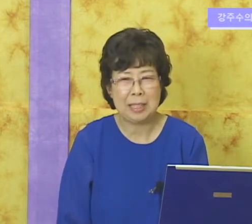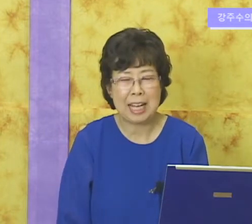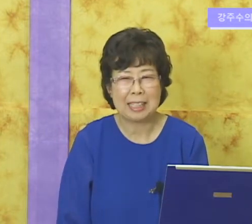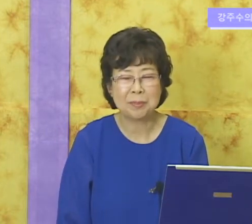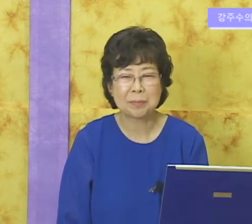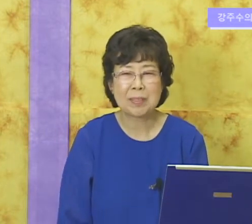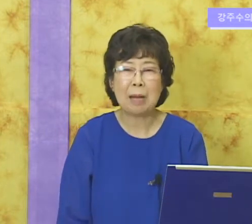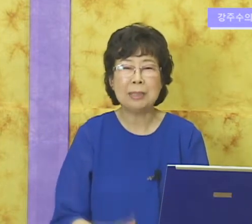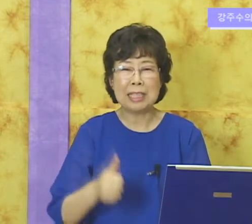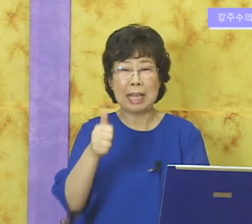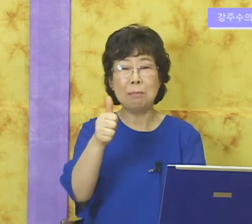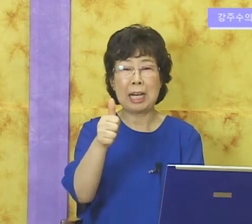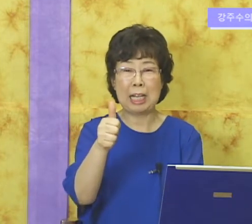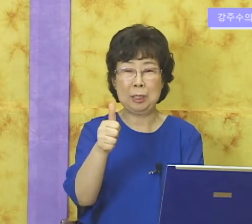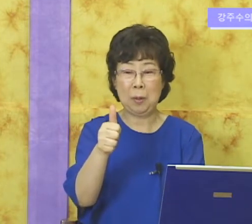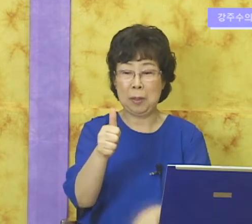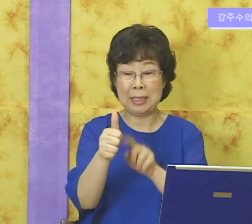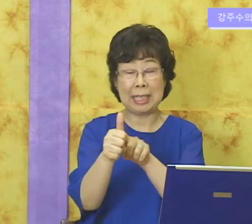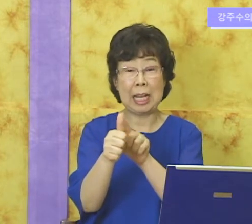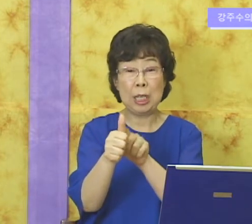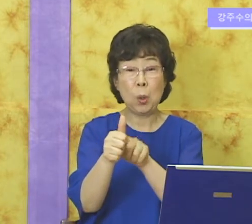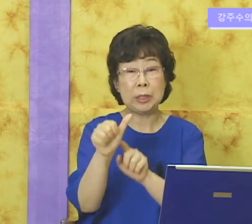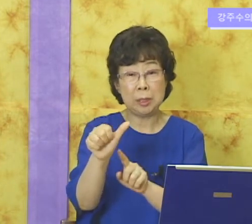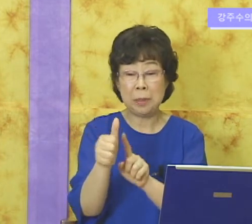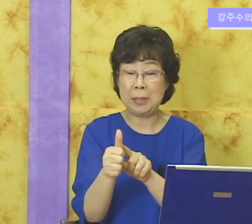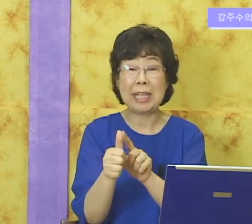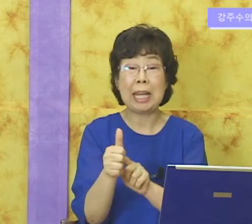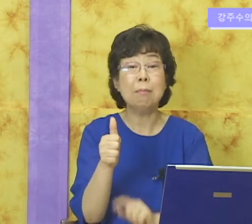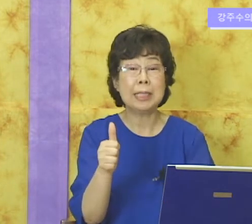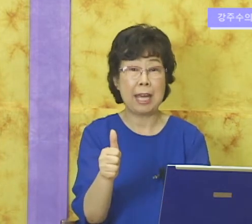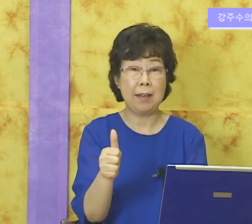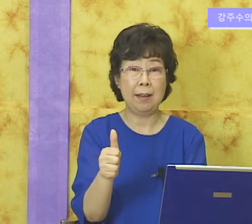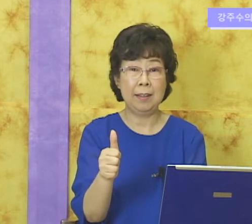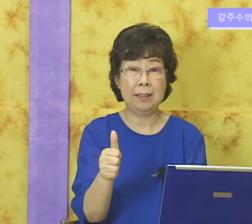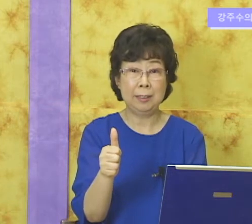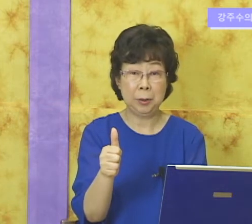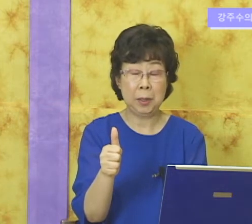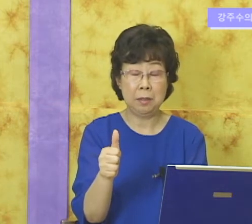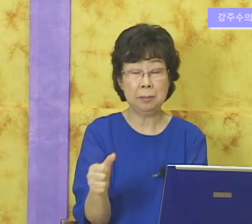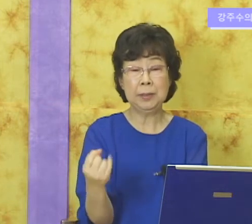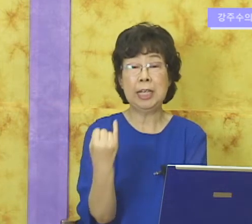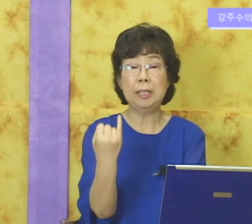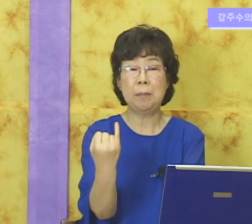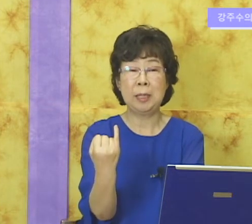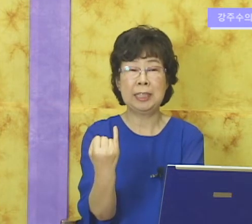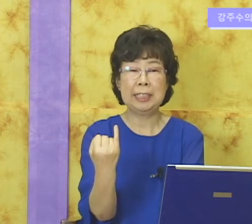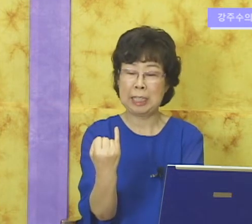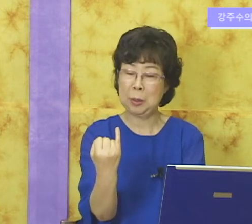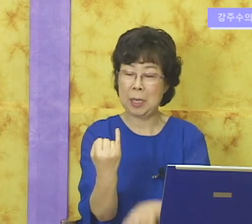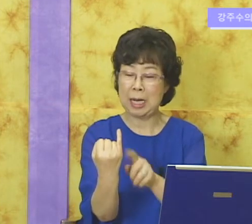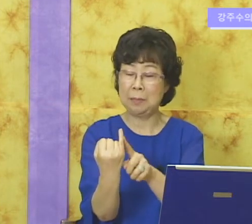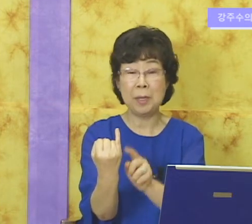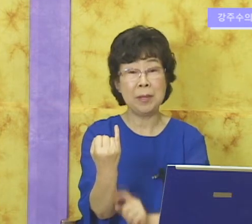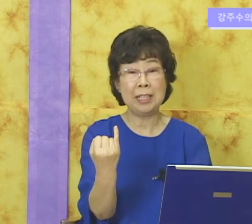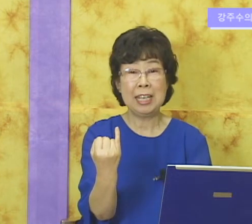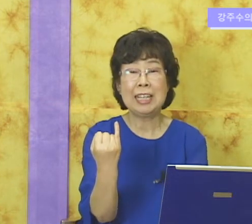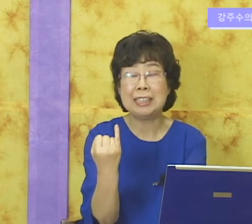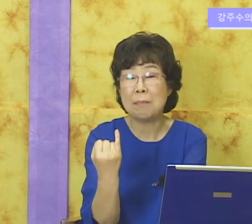짓습니다. 남자는 남자라는 손, 자 오지를 펴면 이게 남자예요. 수어로 자 이렇게 하면 새끼손가락을 펴면